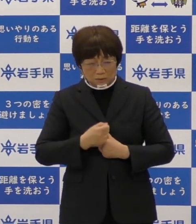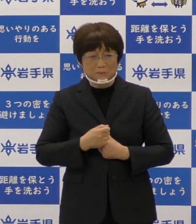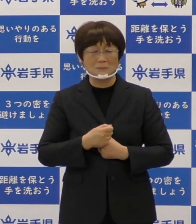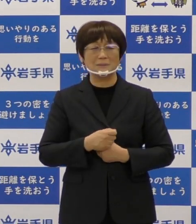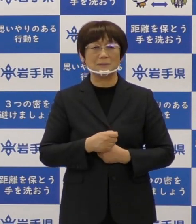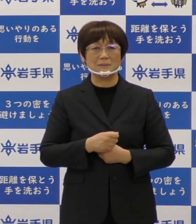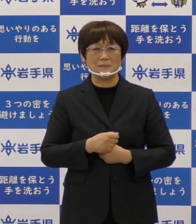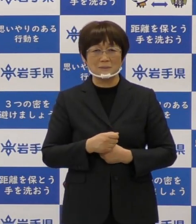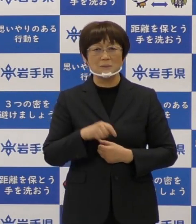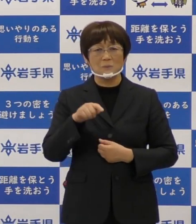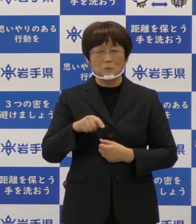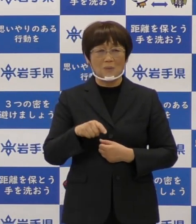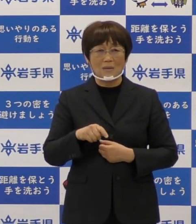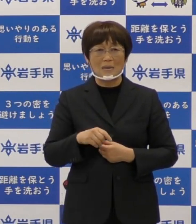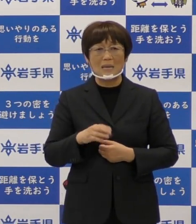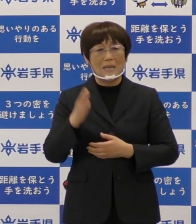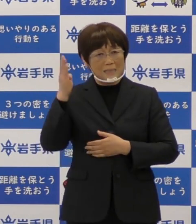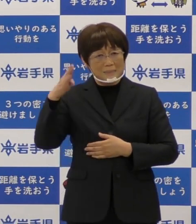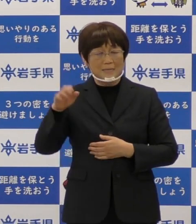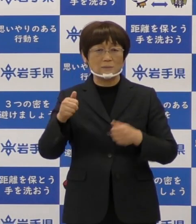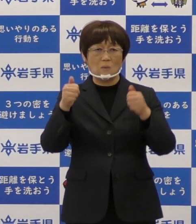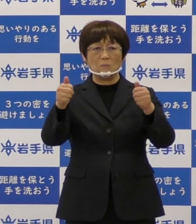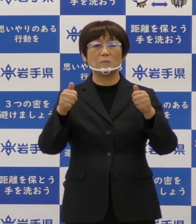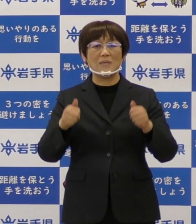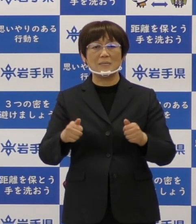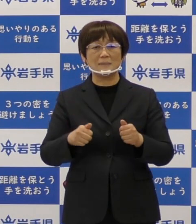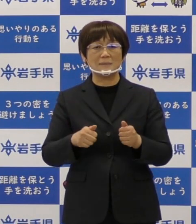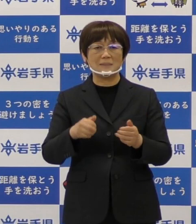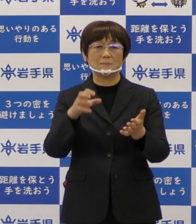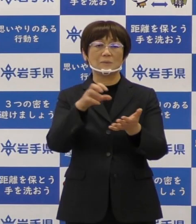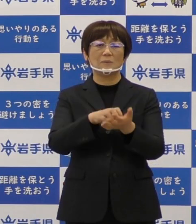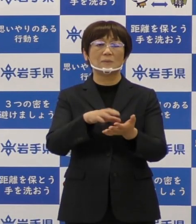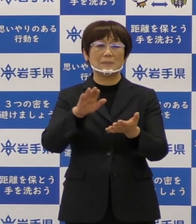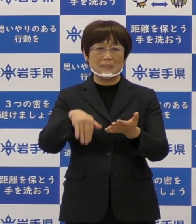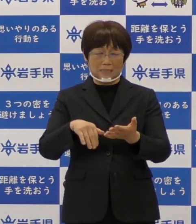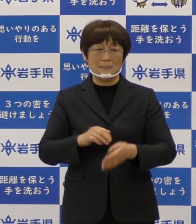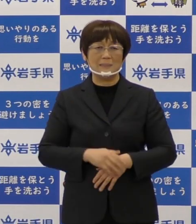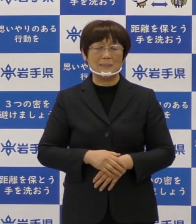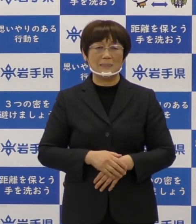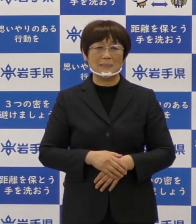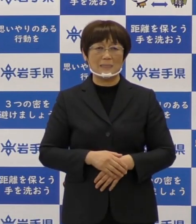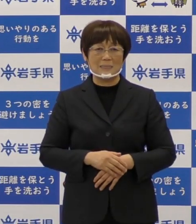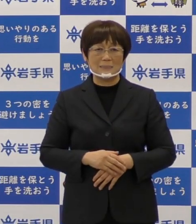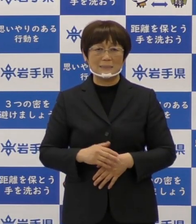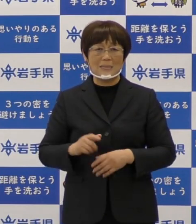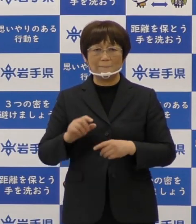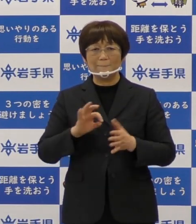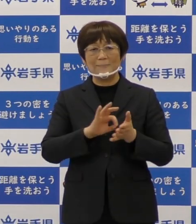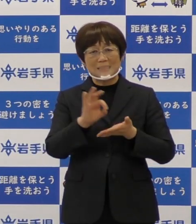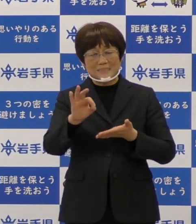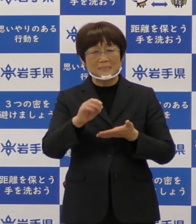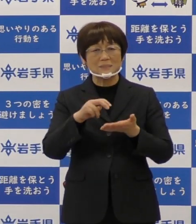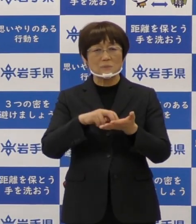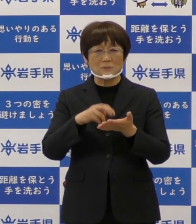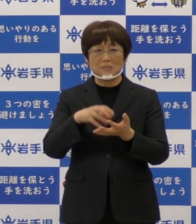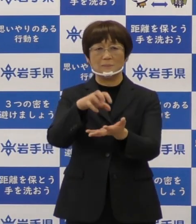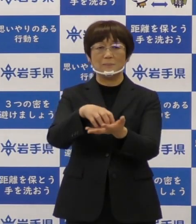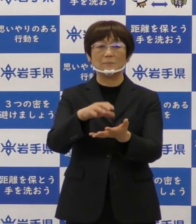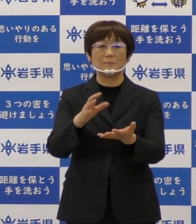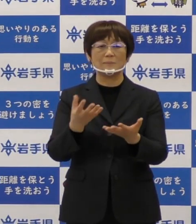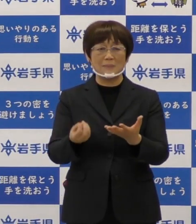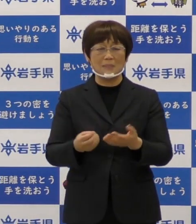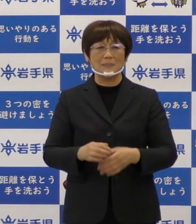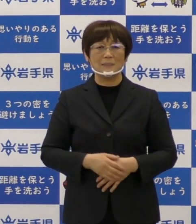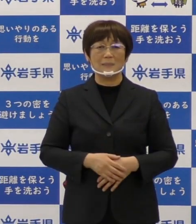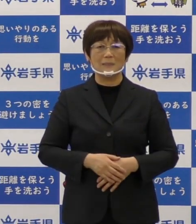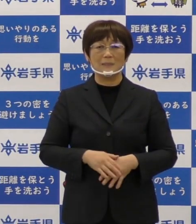まあ、ホームページでも紹介し、その趣旨を指示メッセージでも流していくことです。で、今日言いたいことも